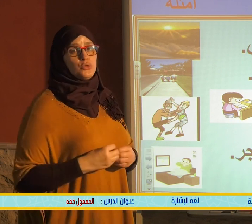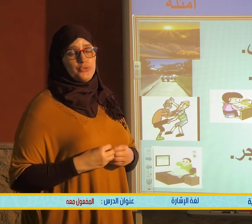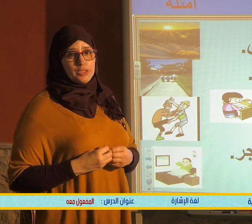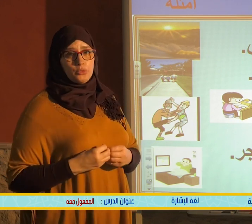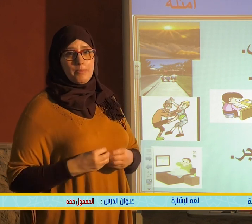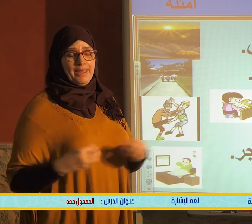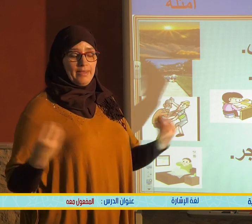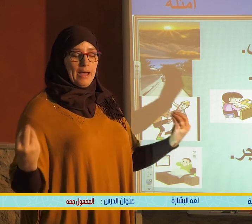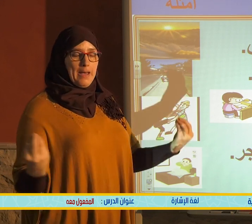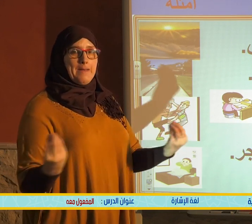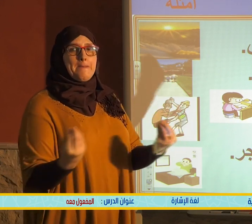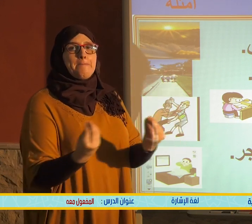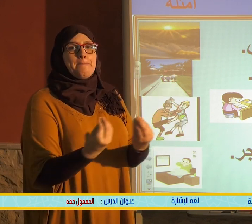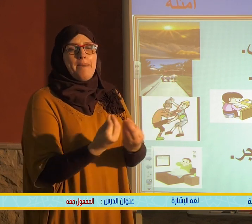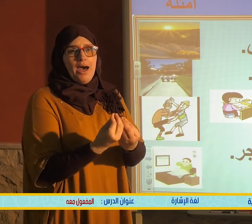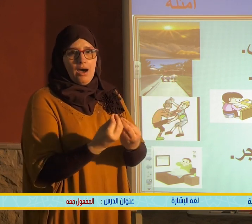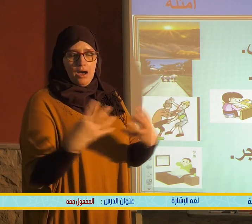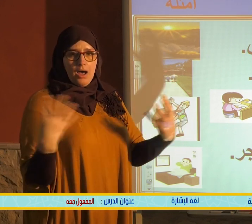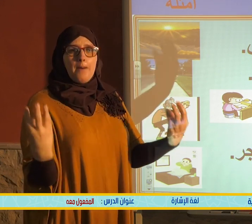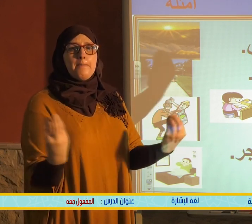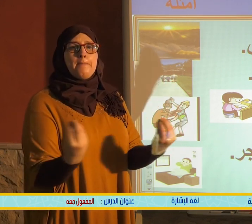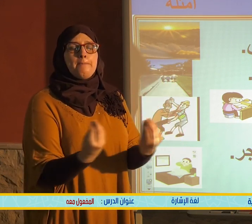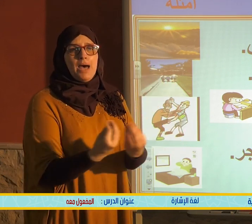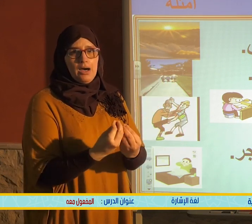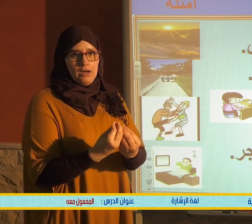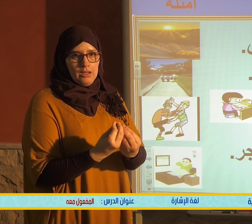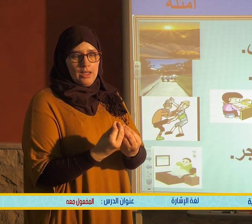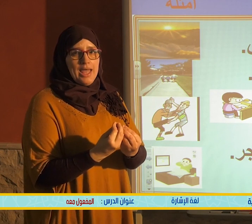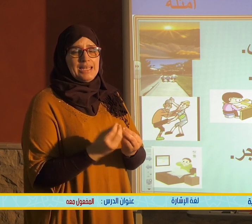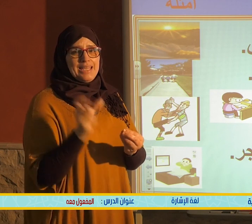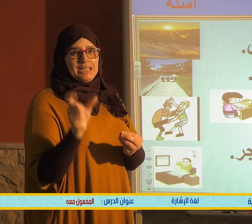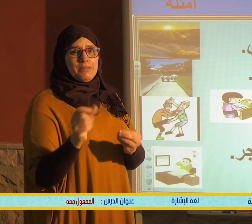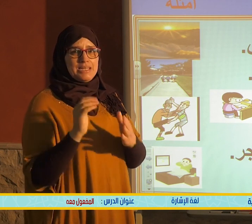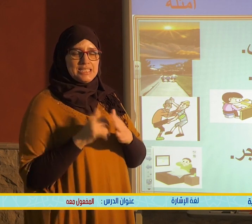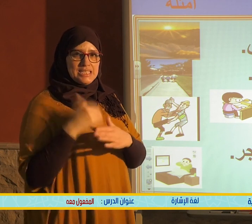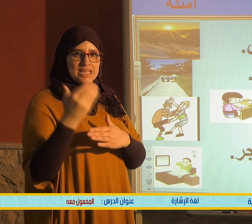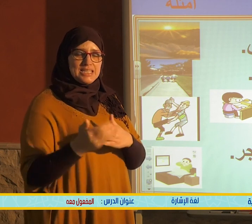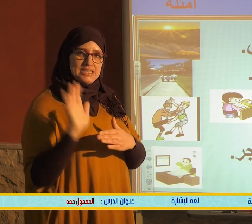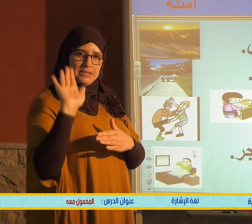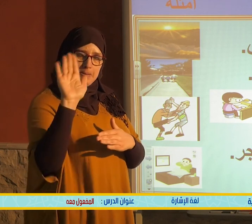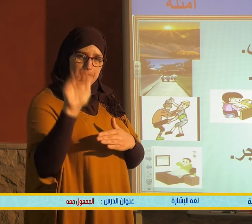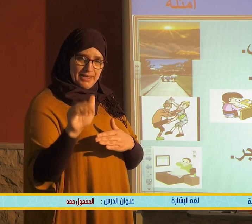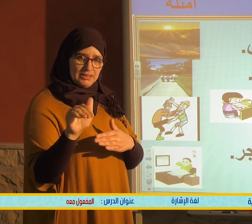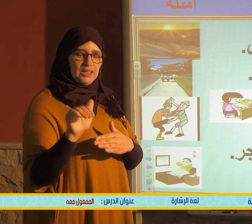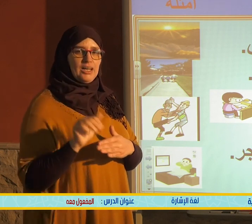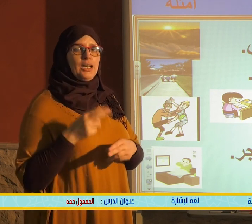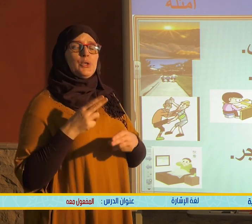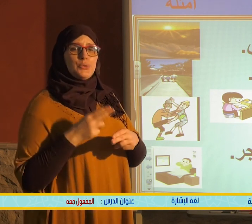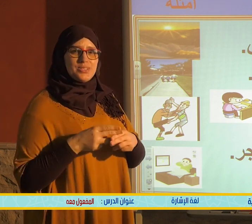تفيد معنى مع. مع الكلمة التي تأتي بعدها